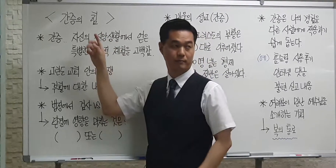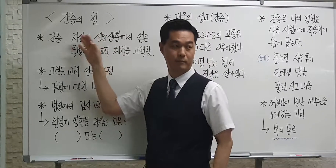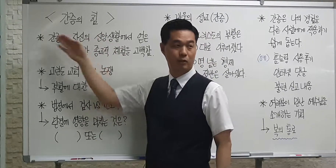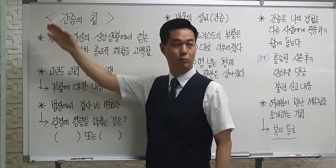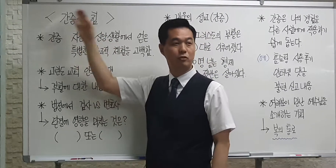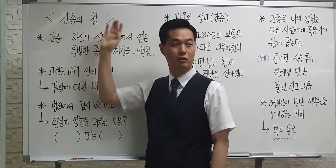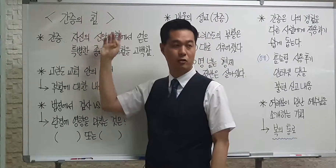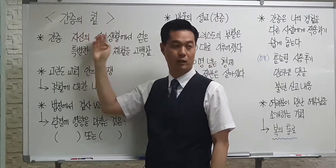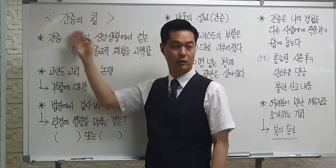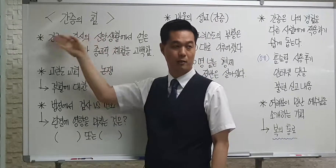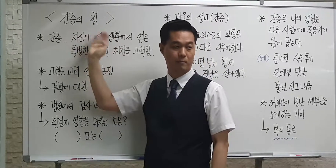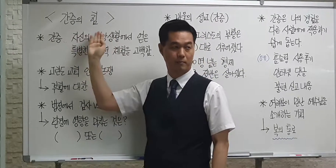여기서 무슨 뜻이죠? 간증의 힘?